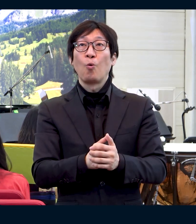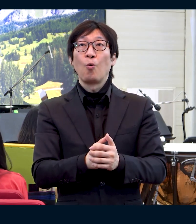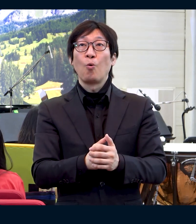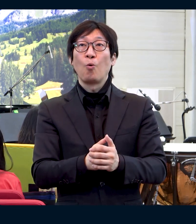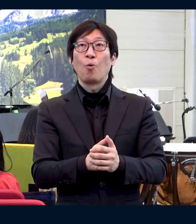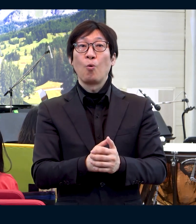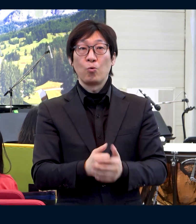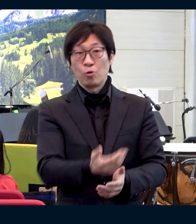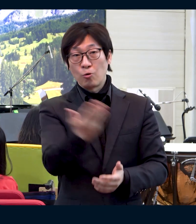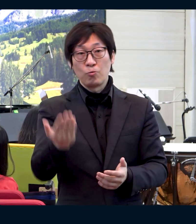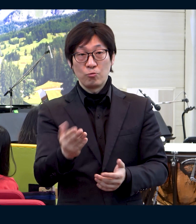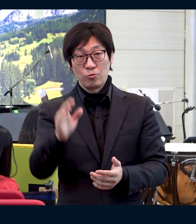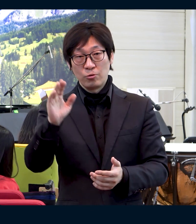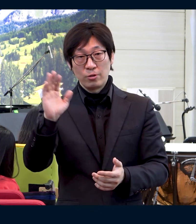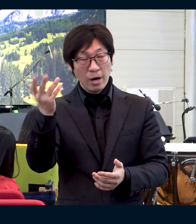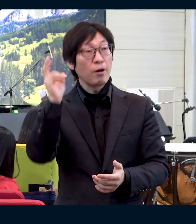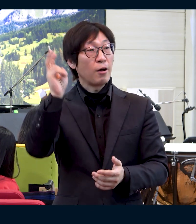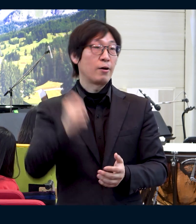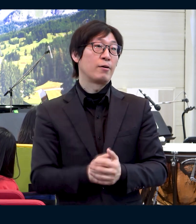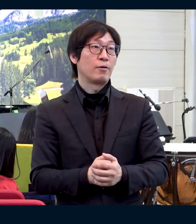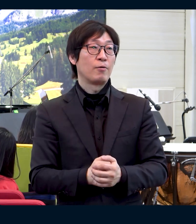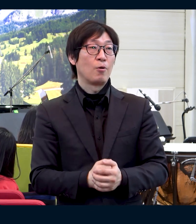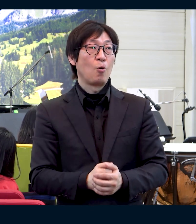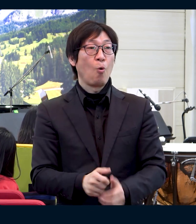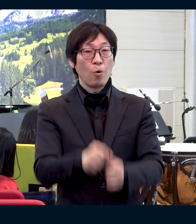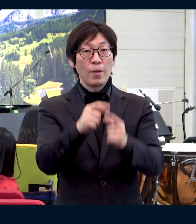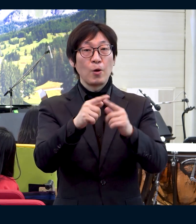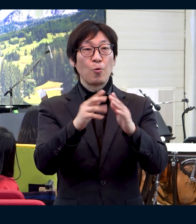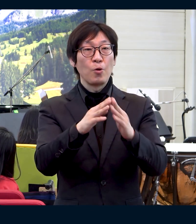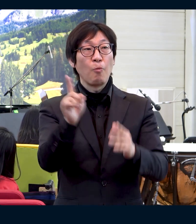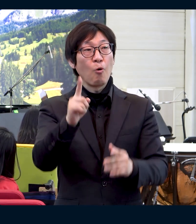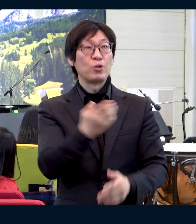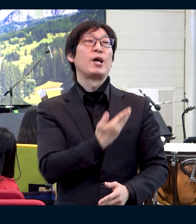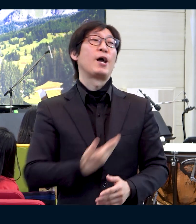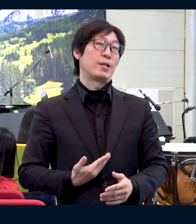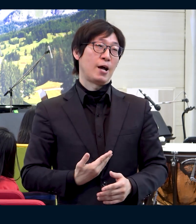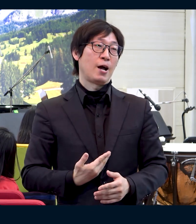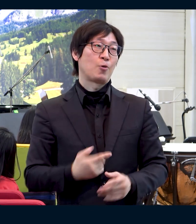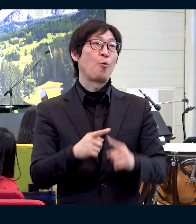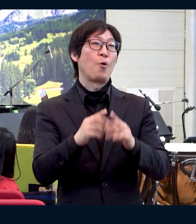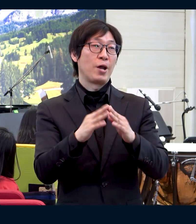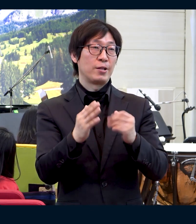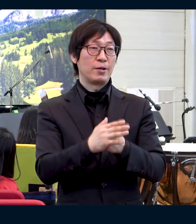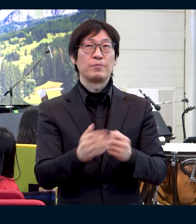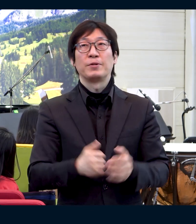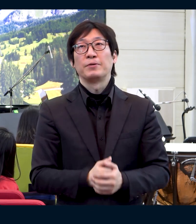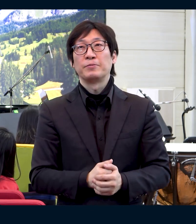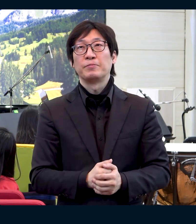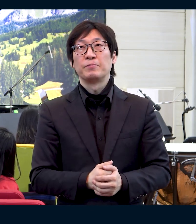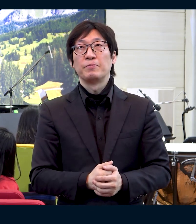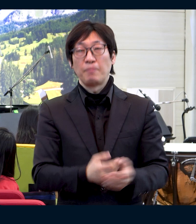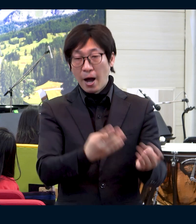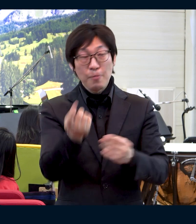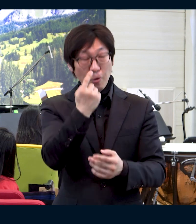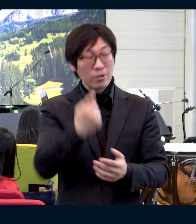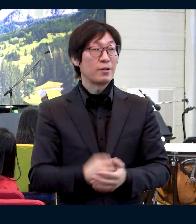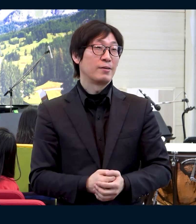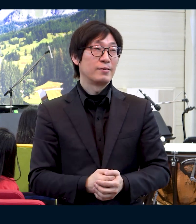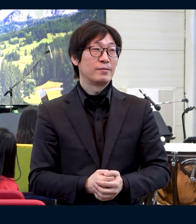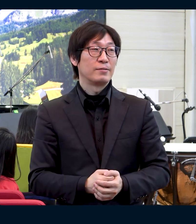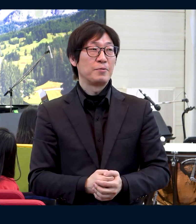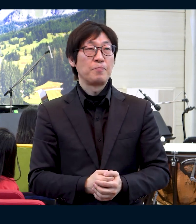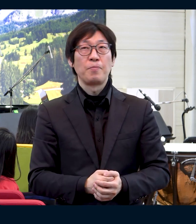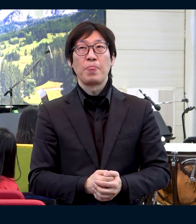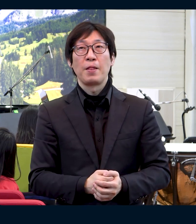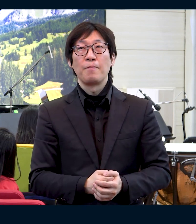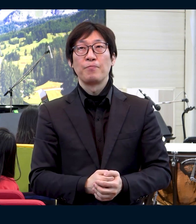모든 분들이다, 저는 확신합니다. 우리 호산학교는 제자교회잖아요. 여러분들 많은 훈련을 받았잖아요.